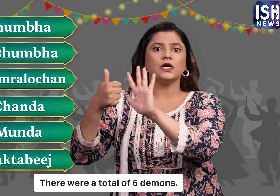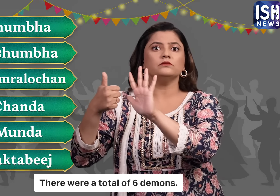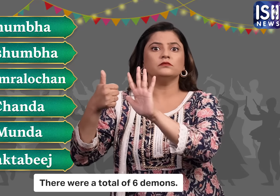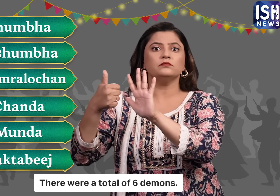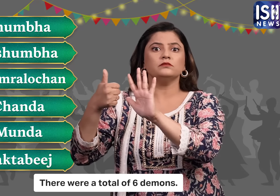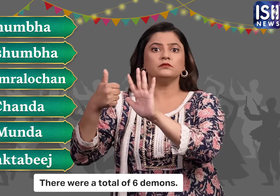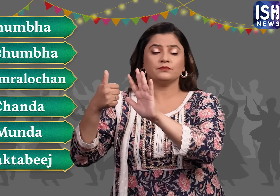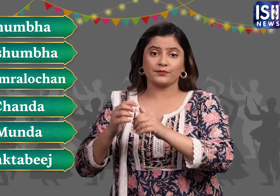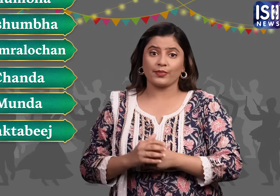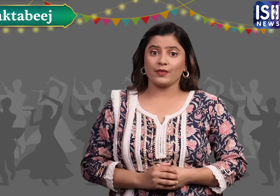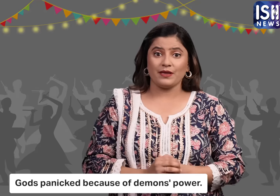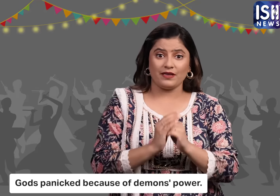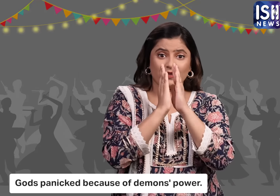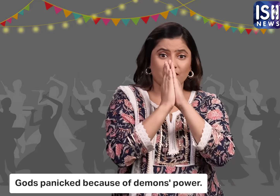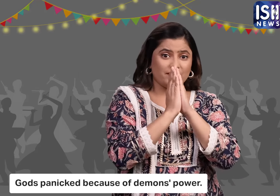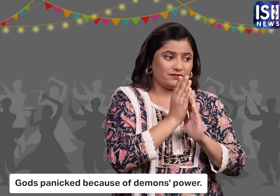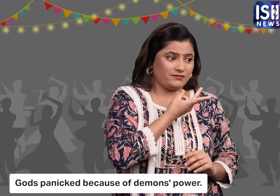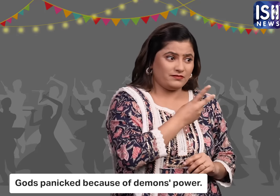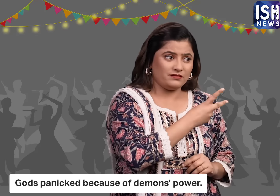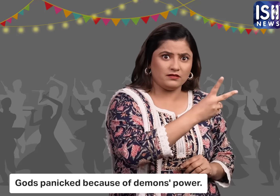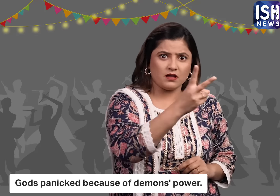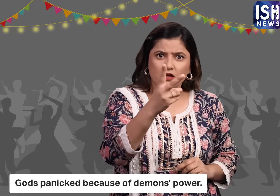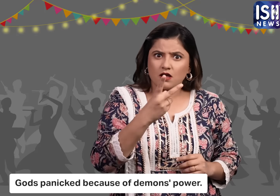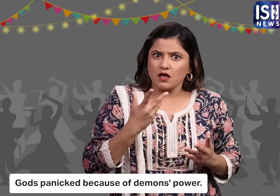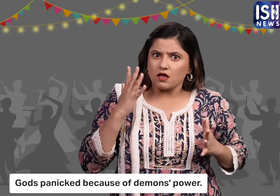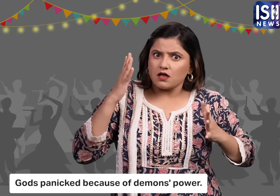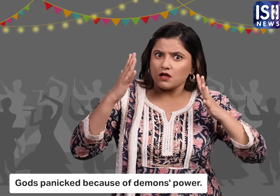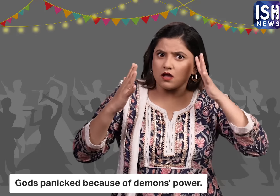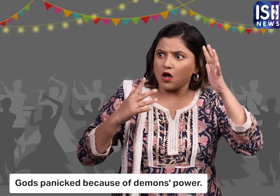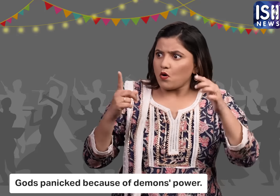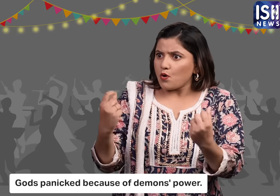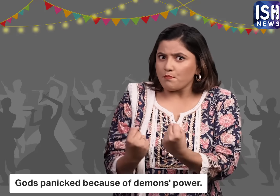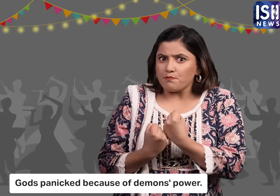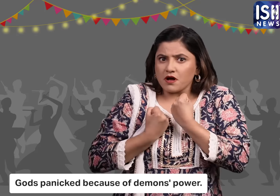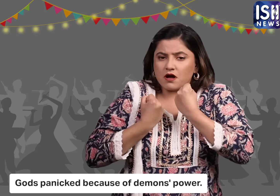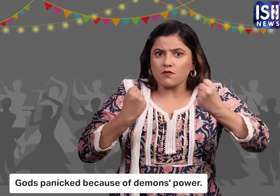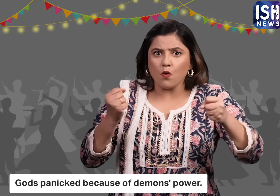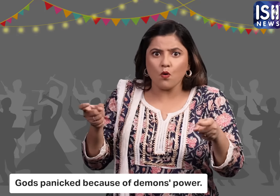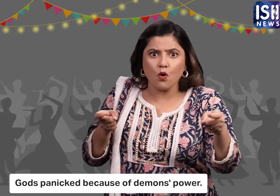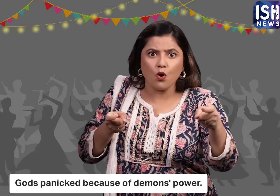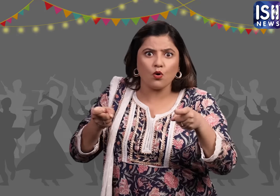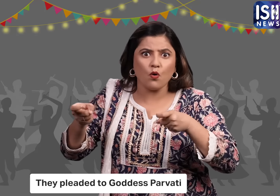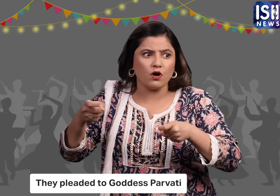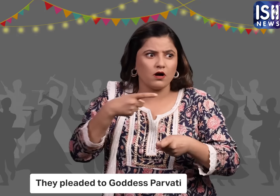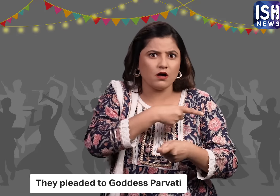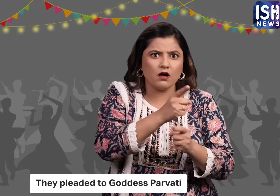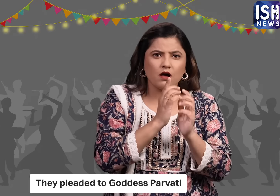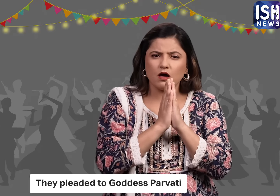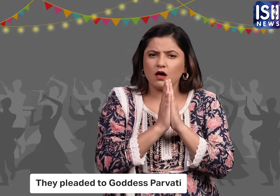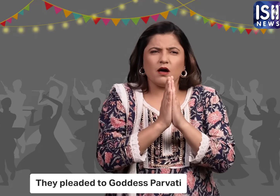थे। दैत्यों की शक्ति से देवता घबरा गए। उन्होंने देवी पार्वती